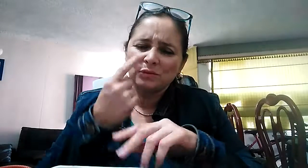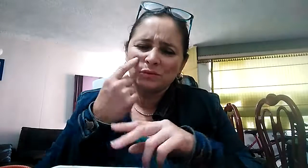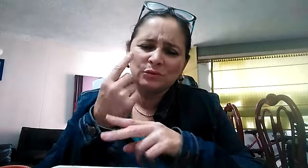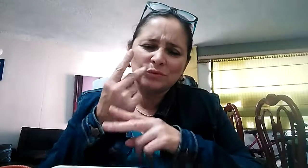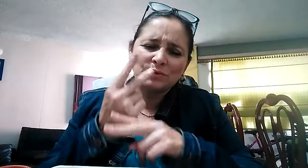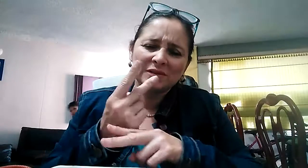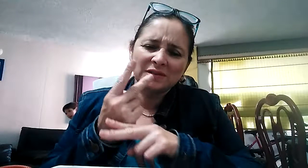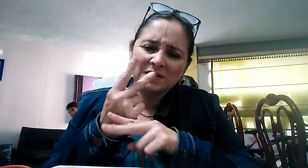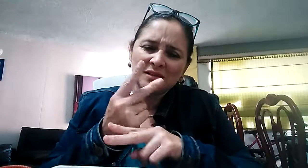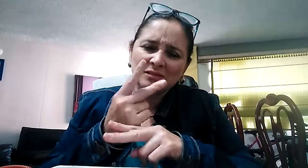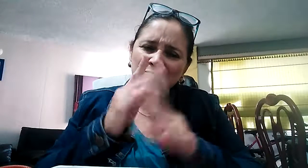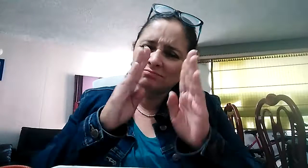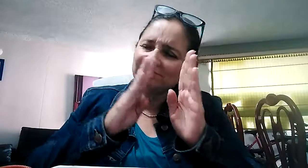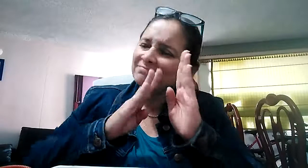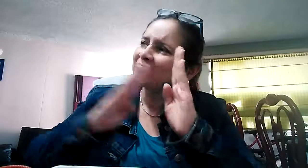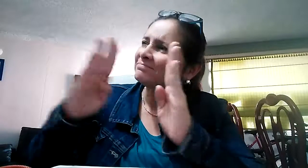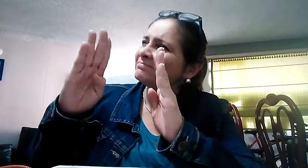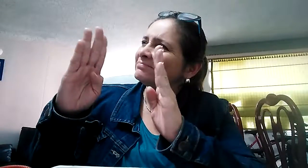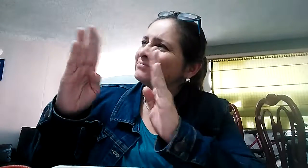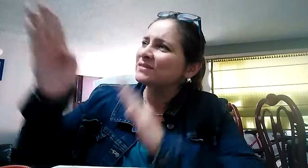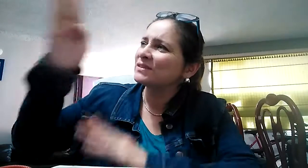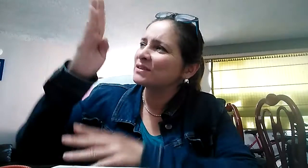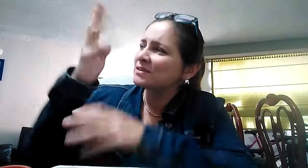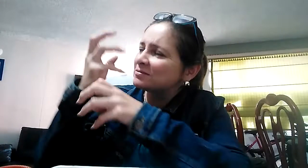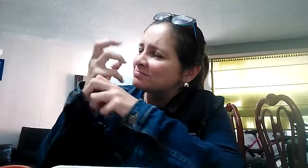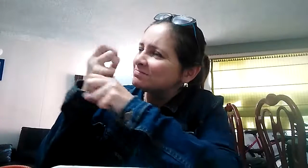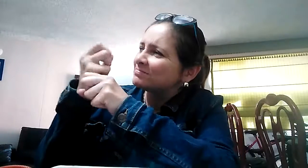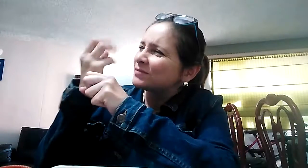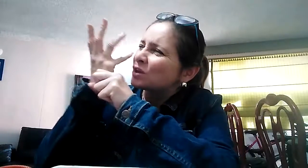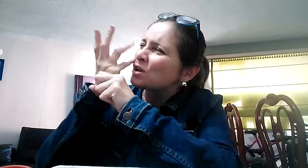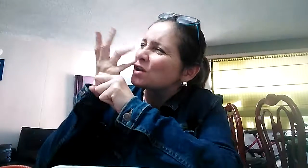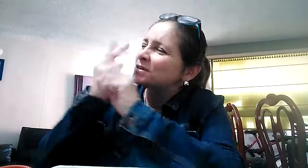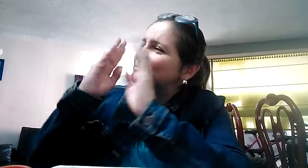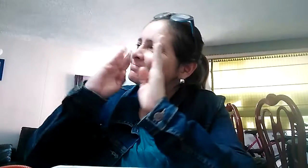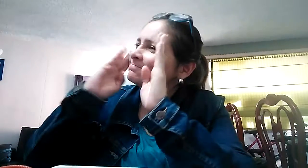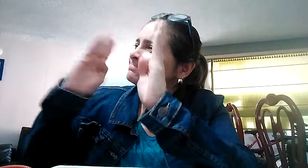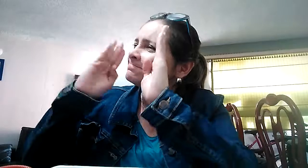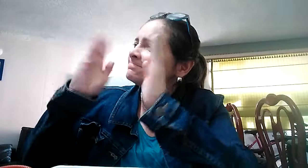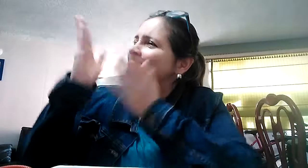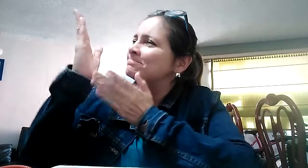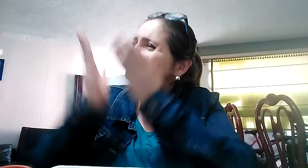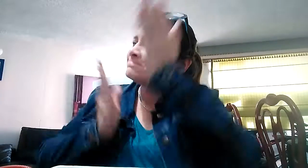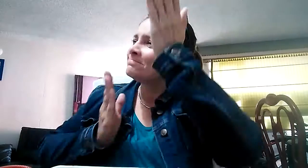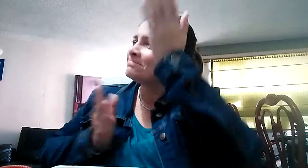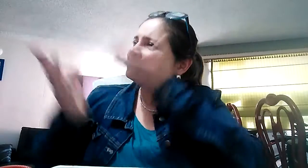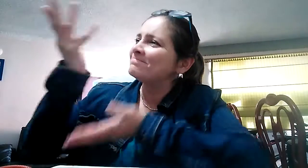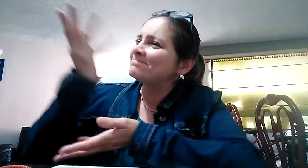¡Nuevo mejor puntaje! ¡Sí! ¡Sí, muy bien! Este es el mejor momento de mi vida. Supera mis viejos mejores